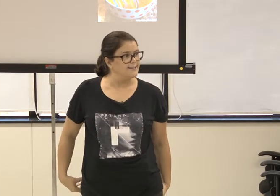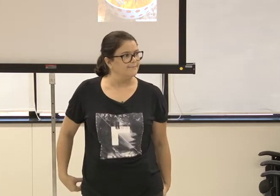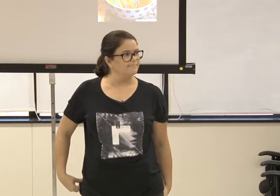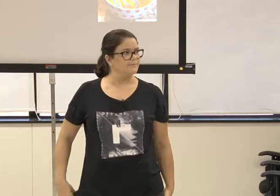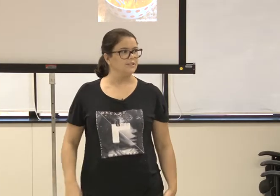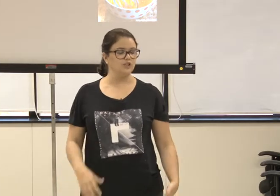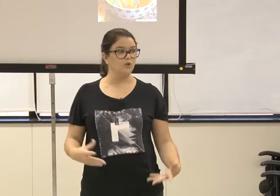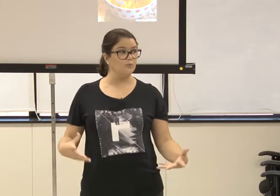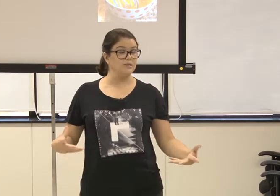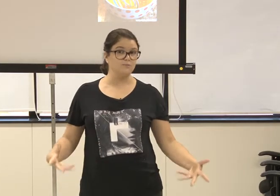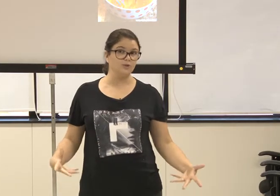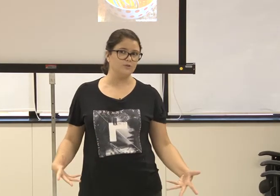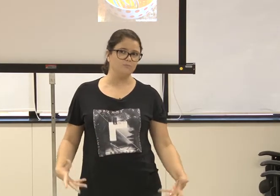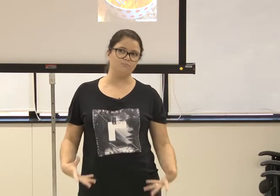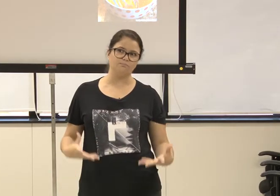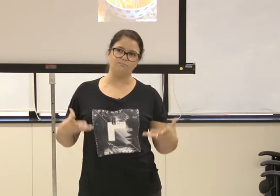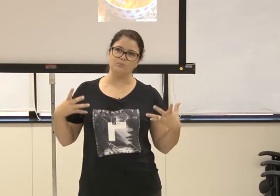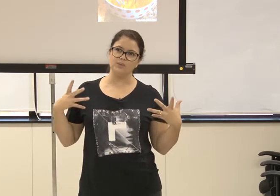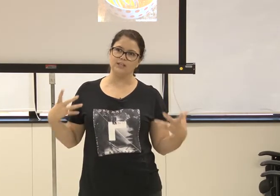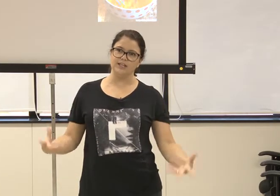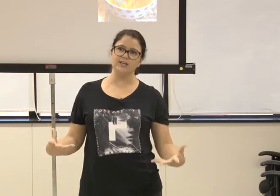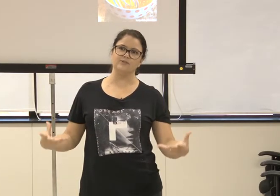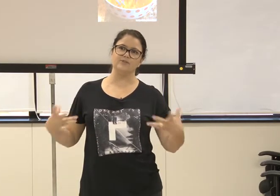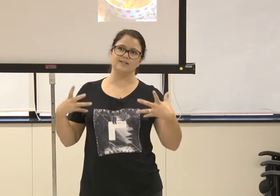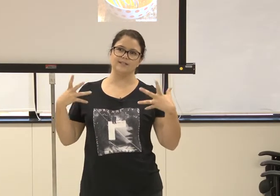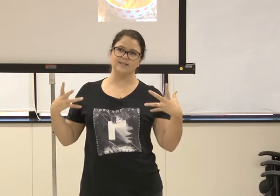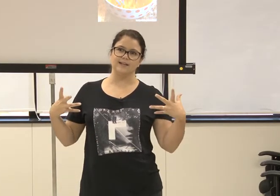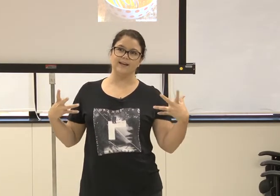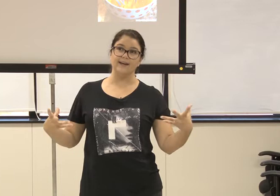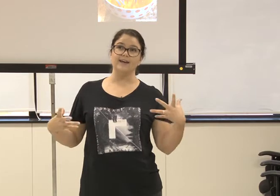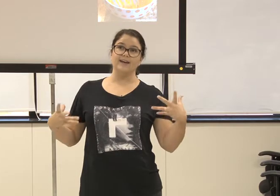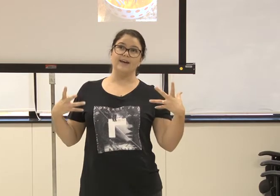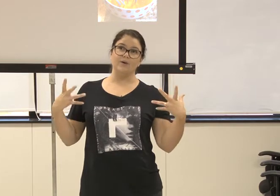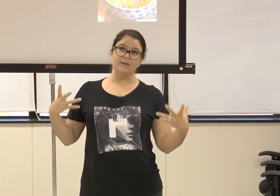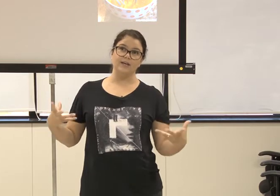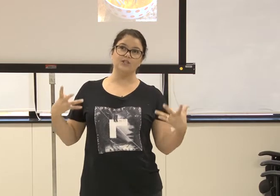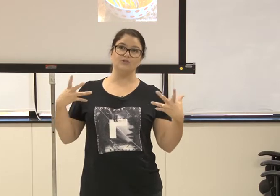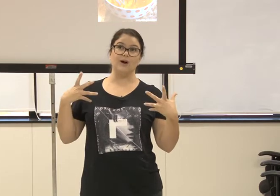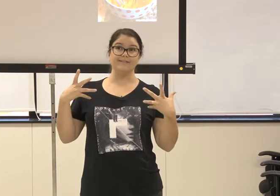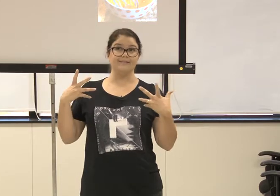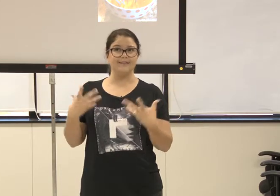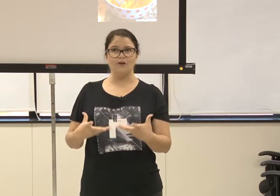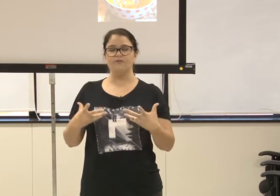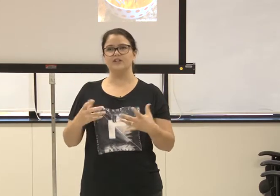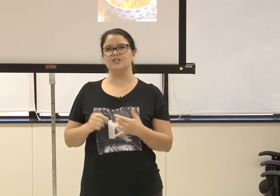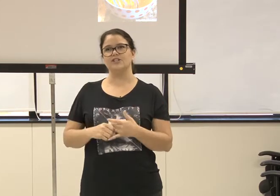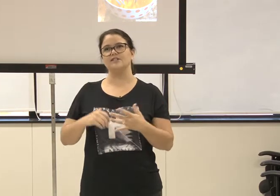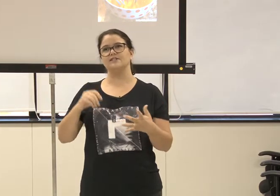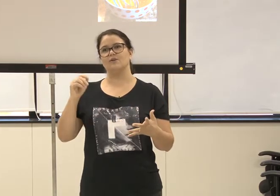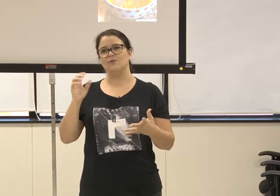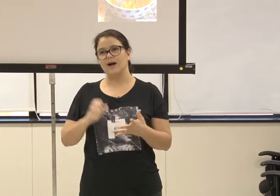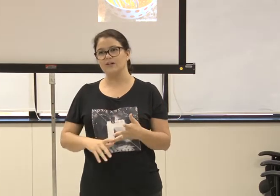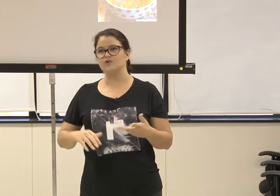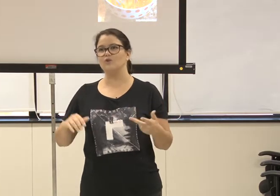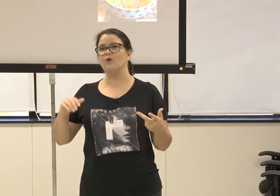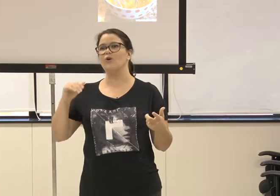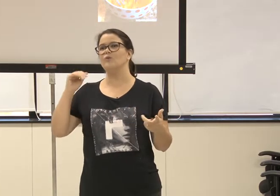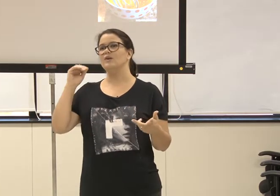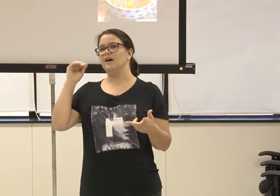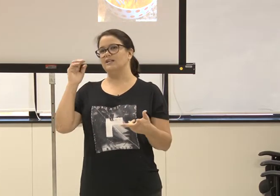Grécia, tinha homens muito bonitos, assim, né? Realmente, até o frentista, o garçom, as